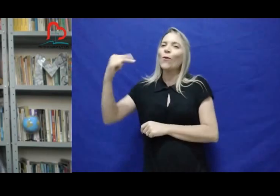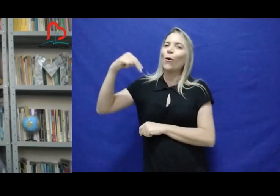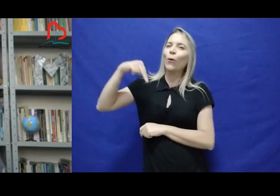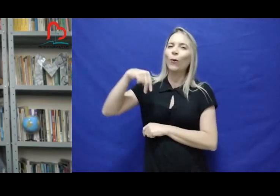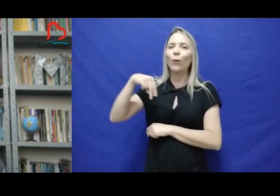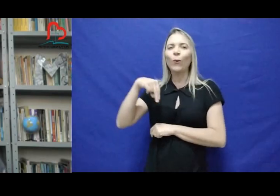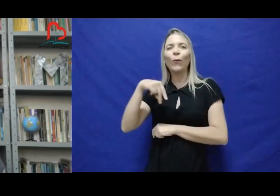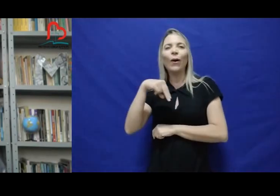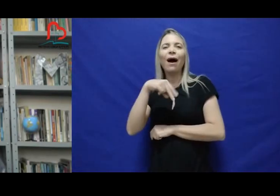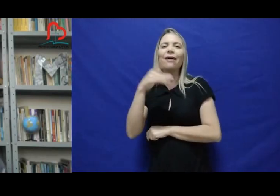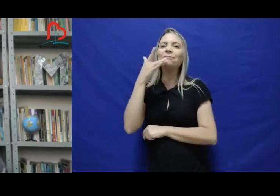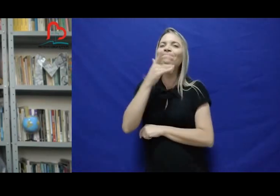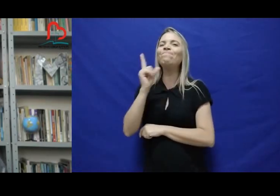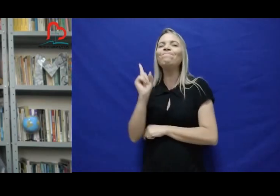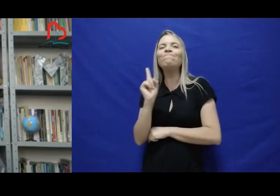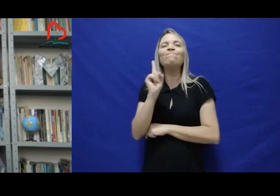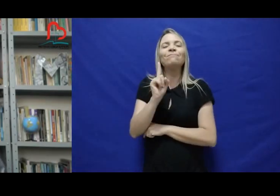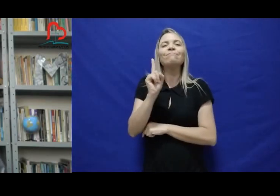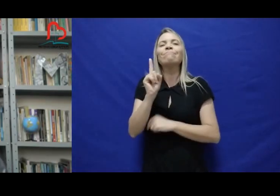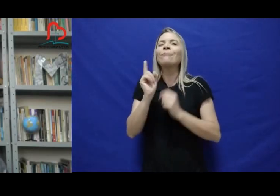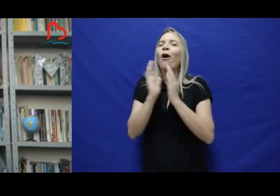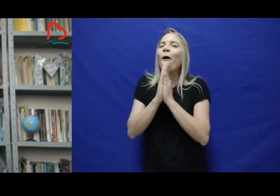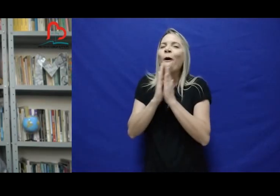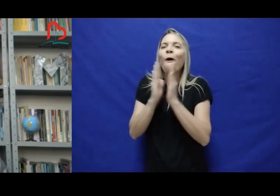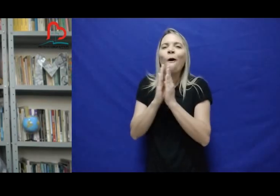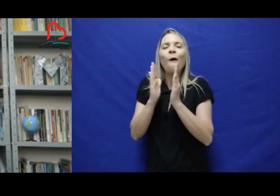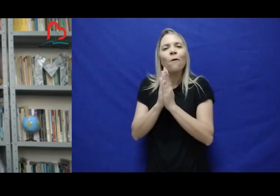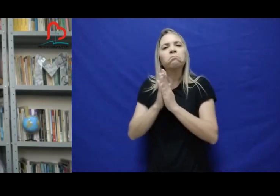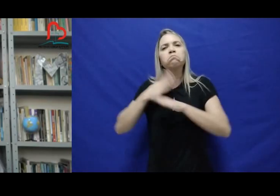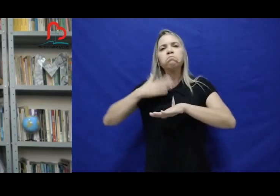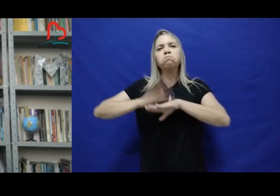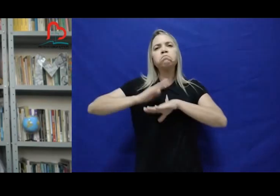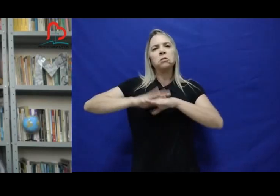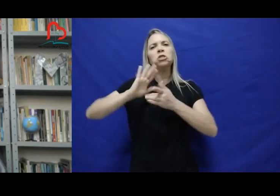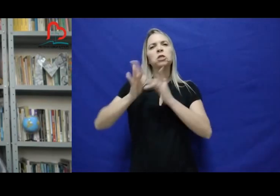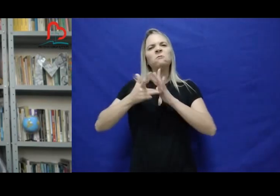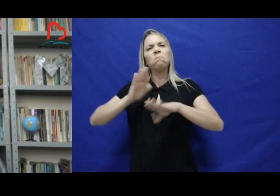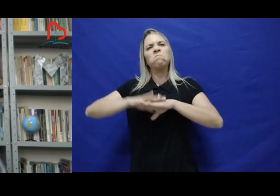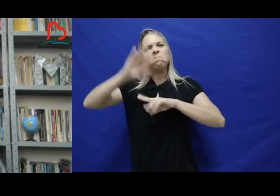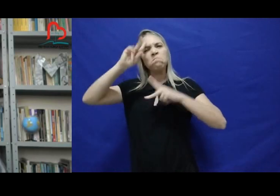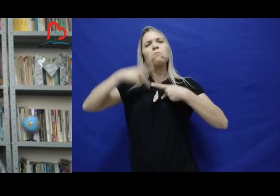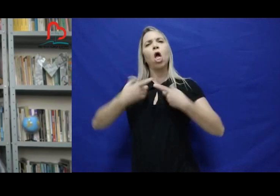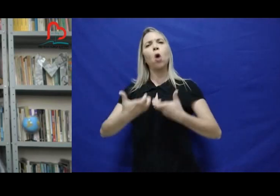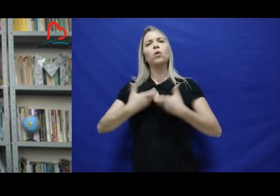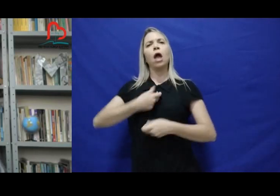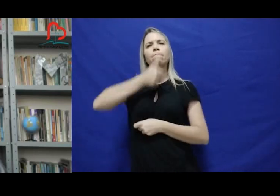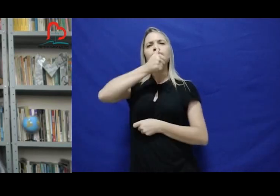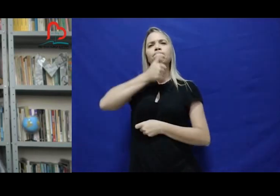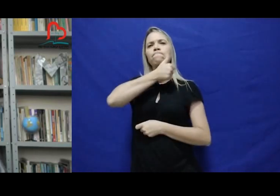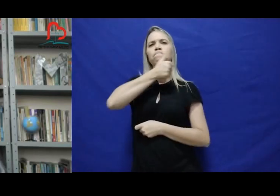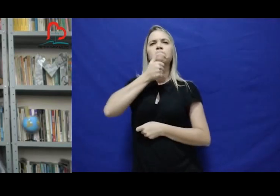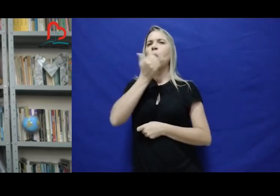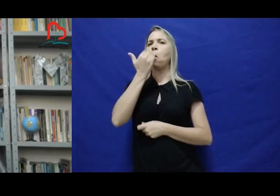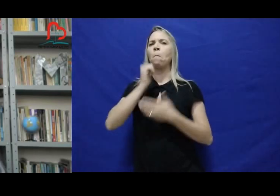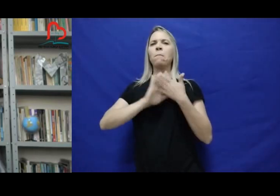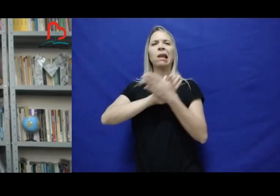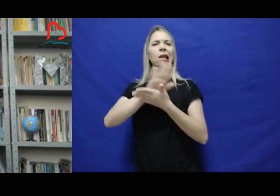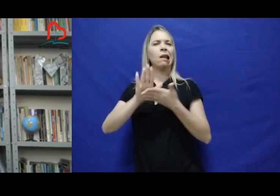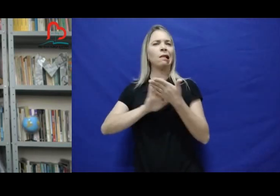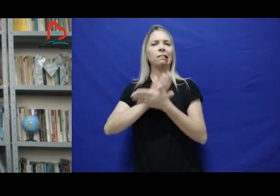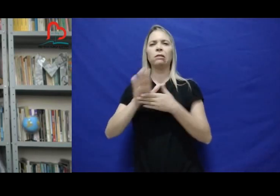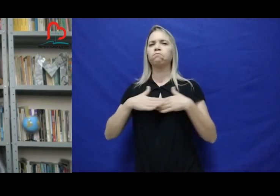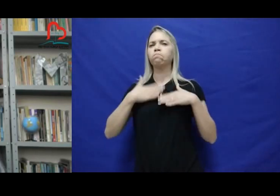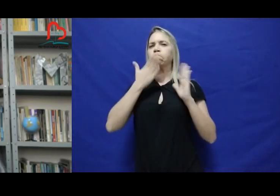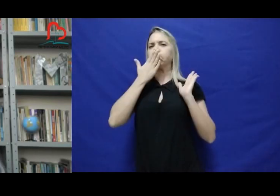voluntariamente jejuar, sendo testado pelo inimigo. Se Jesus foi testado pelo